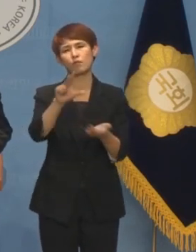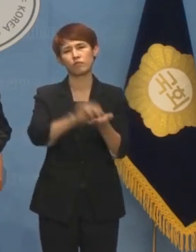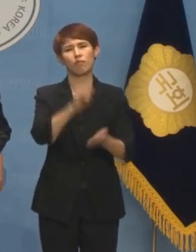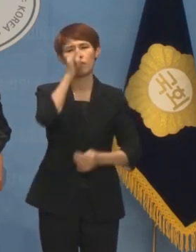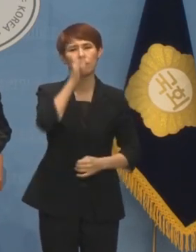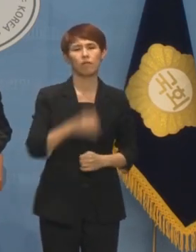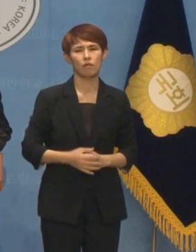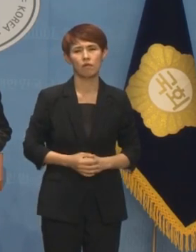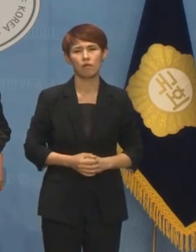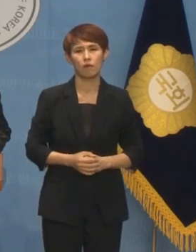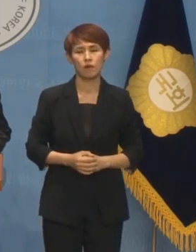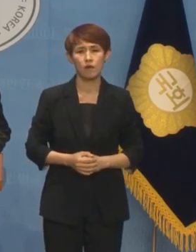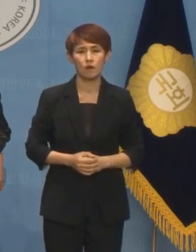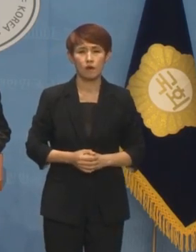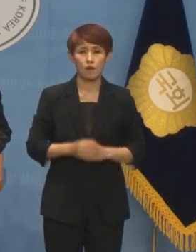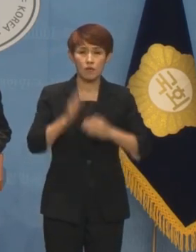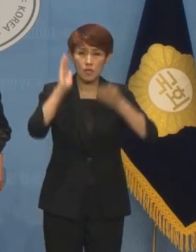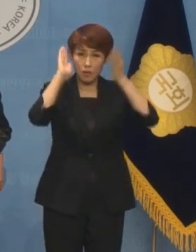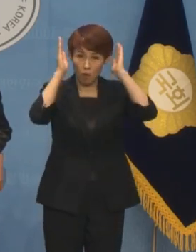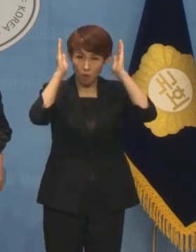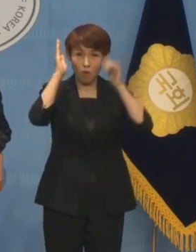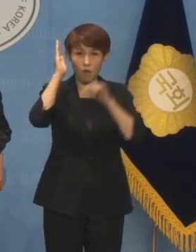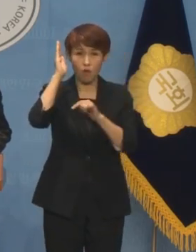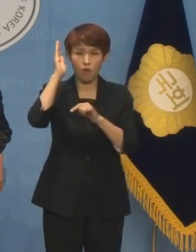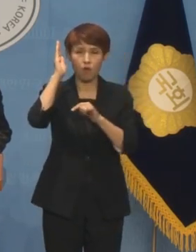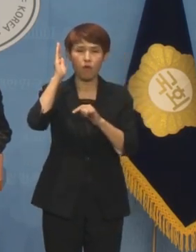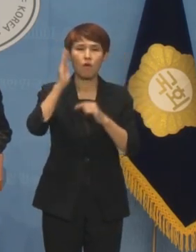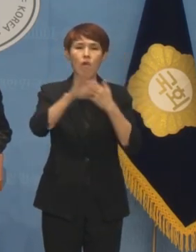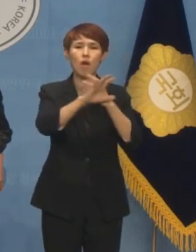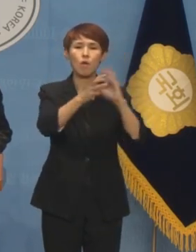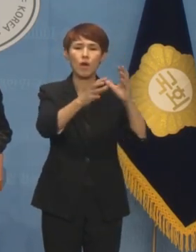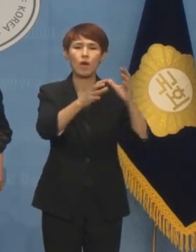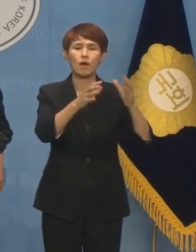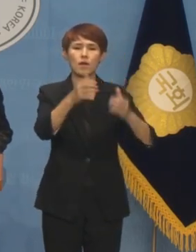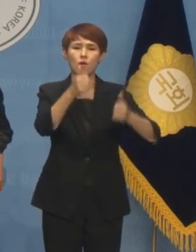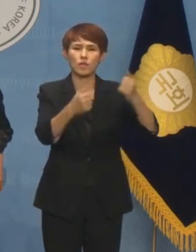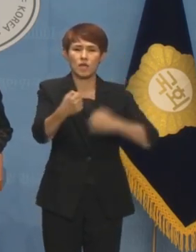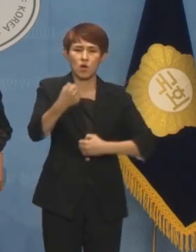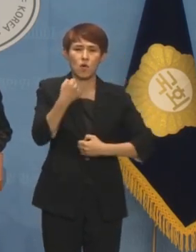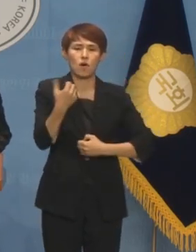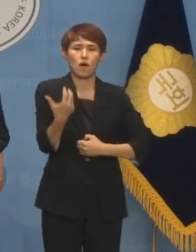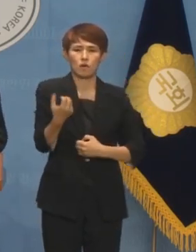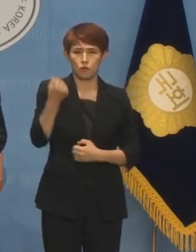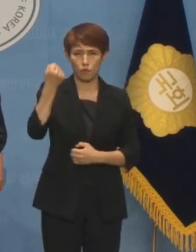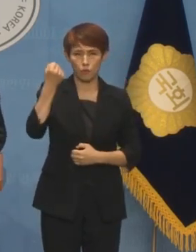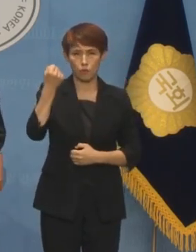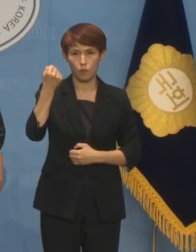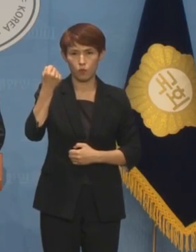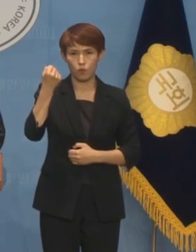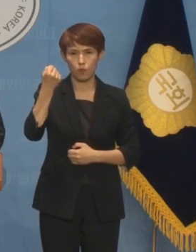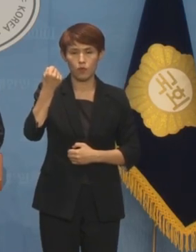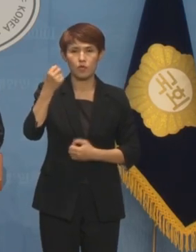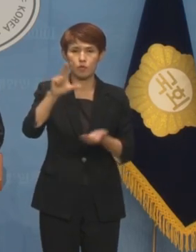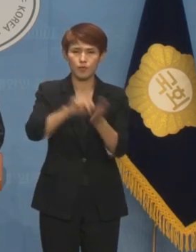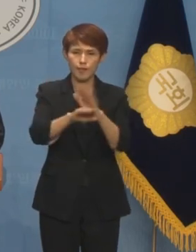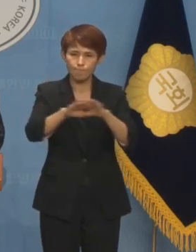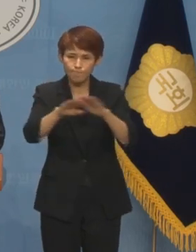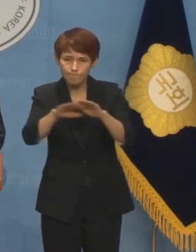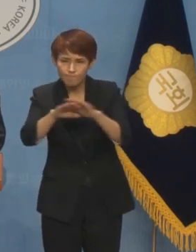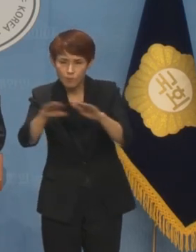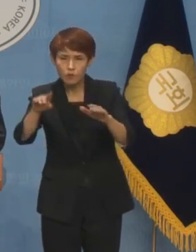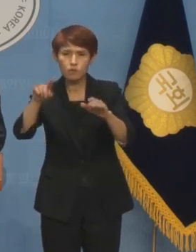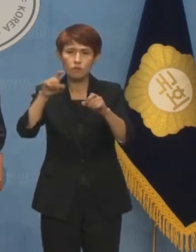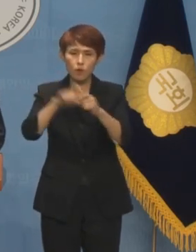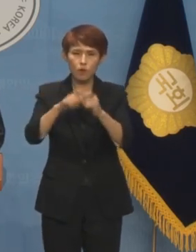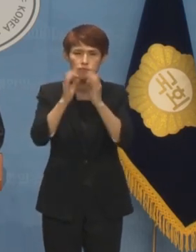일입니다. 네이버가 우선 해외 경쟁력을 잃지 않고 사태를 수습하기 위해